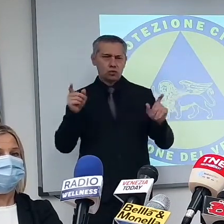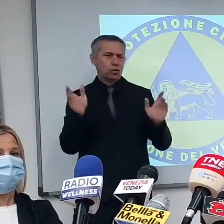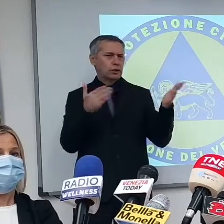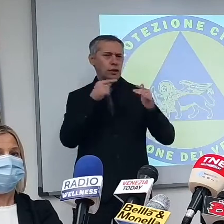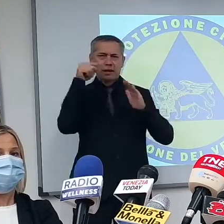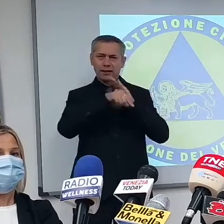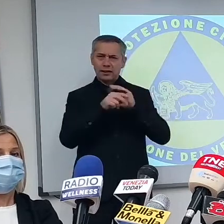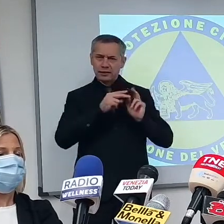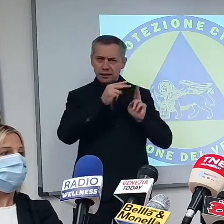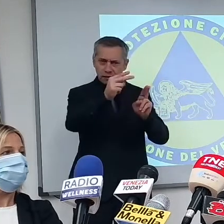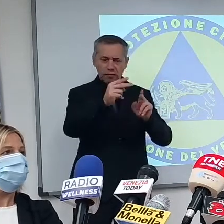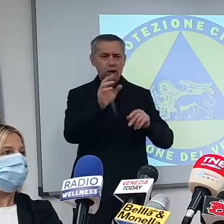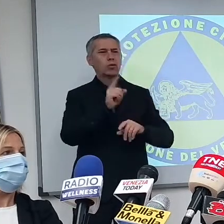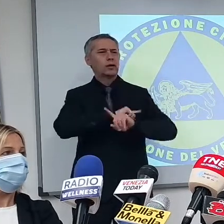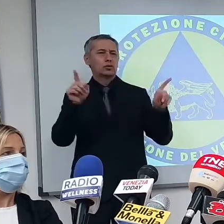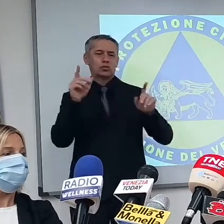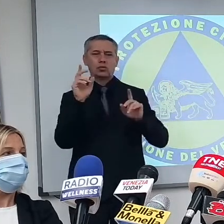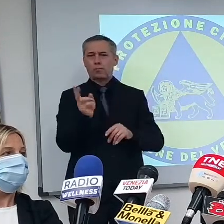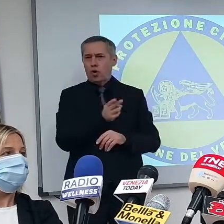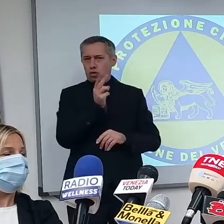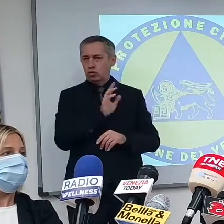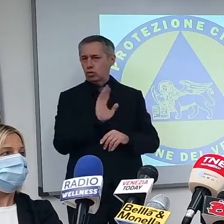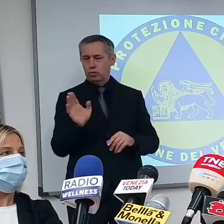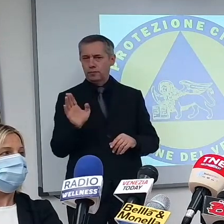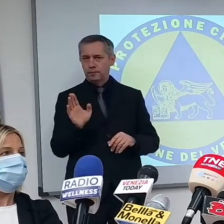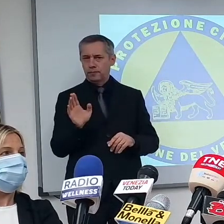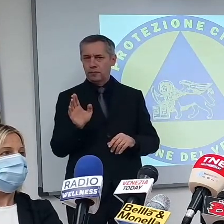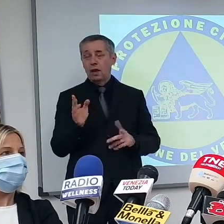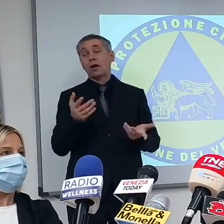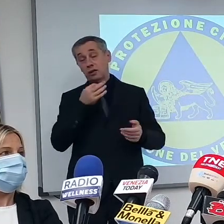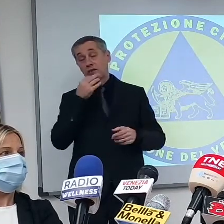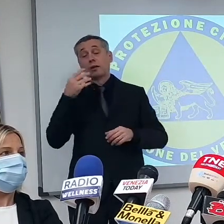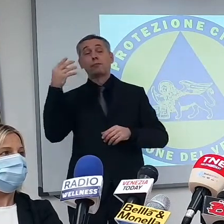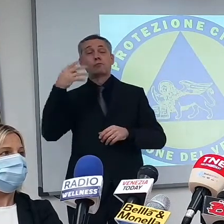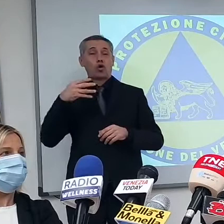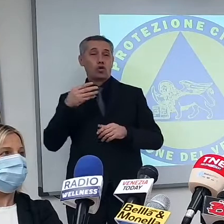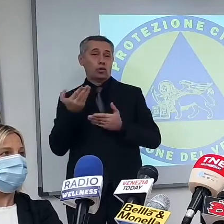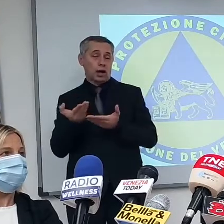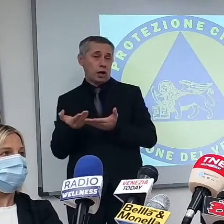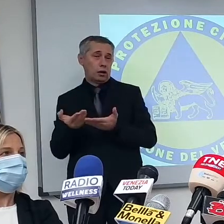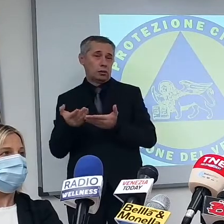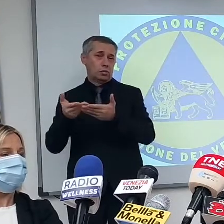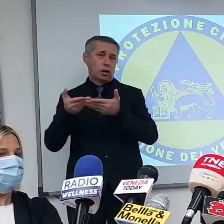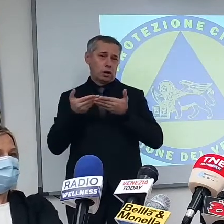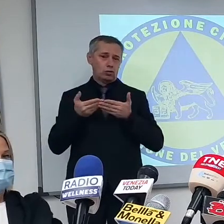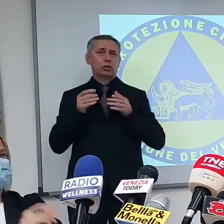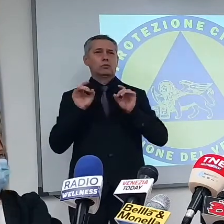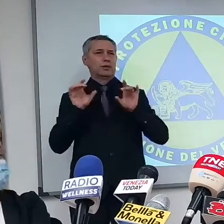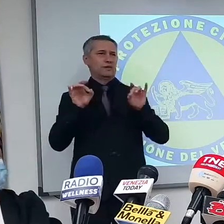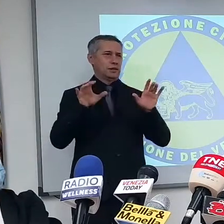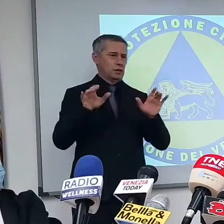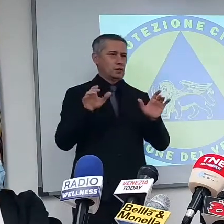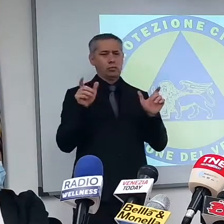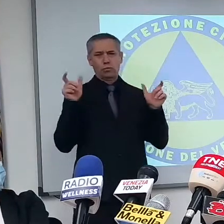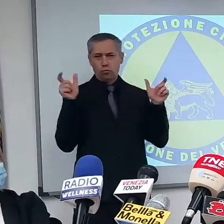E il monoclonale ci aiuta anche ad una più rapida riduzione dell'infettività e quindi della contagiosità